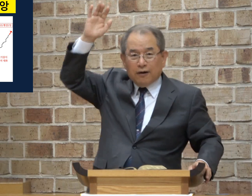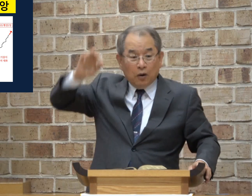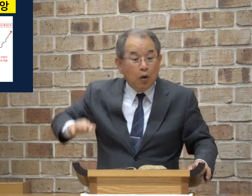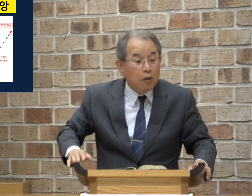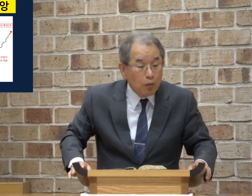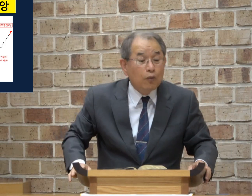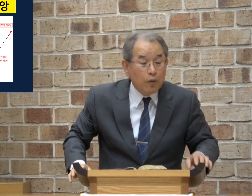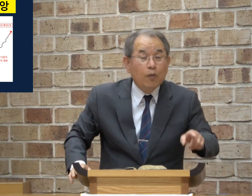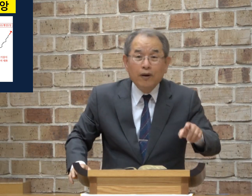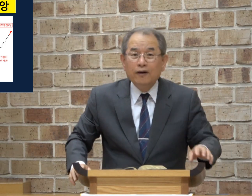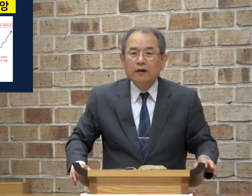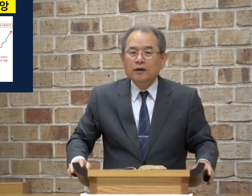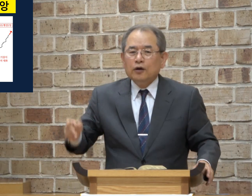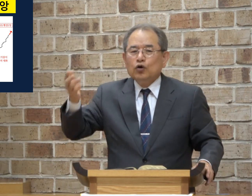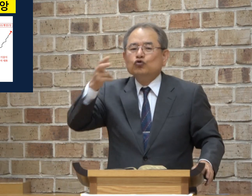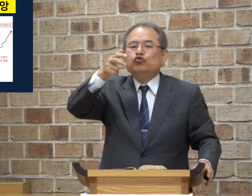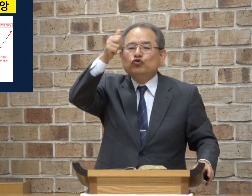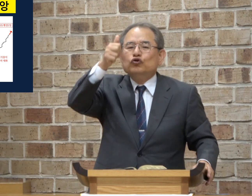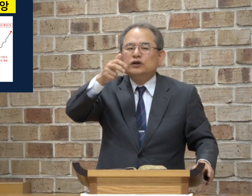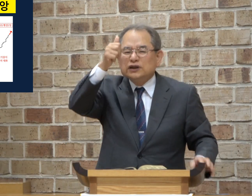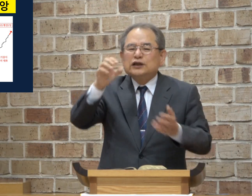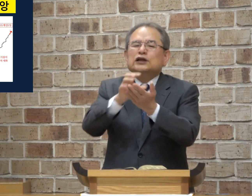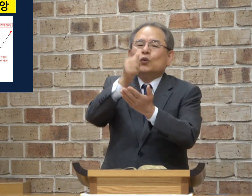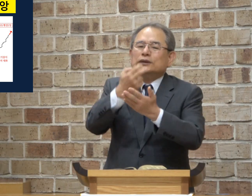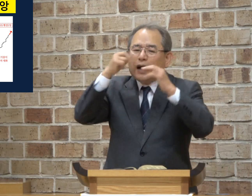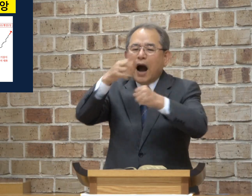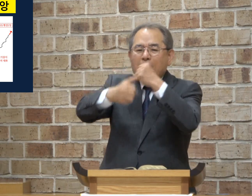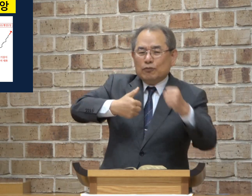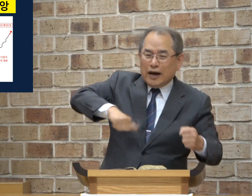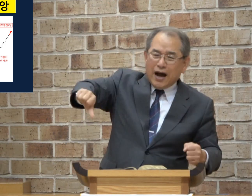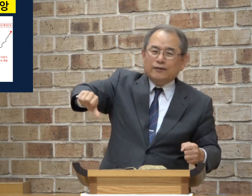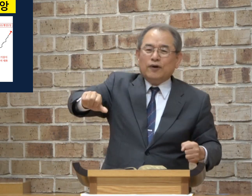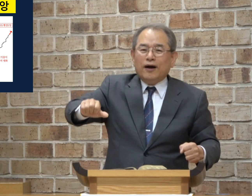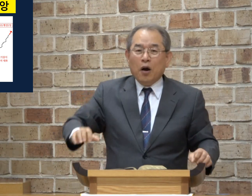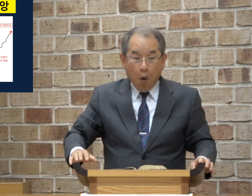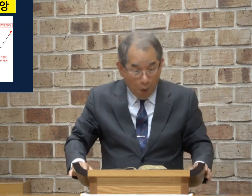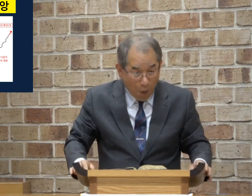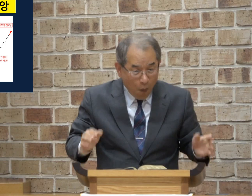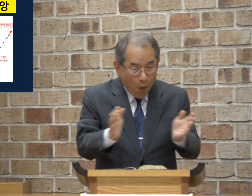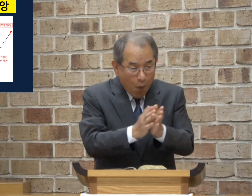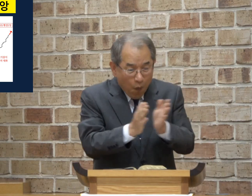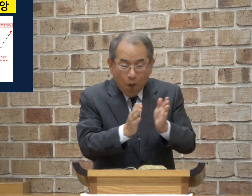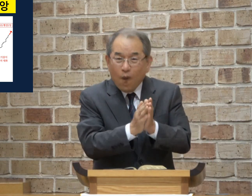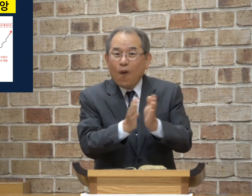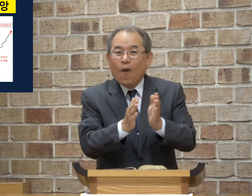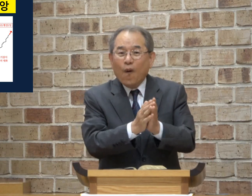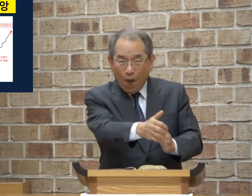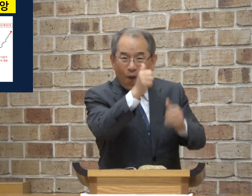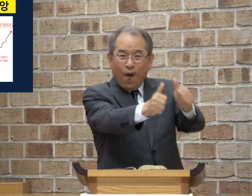베드로가 사람들이 나를 누구라 하느냐 해서 물으실 때 주는 그리스도시요 살아계신 하나님의 아들이십니다 라고 대답합니다.